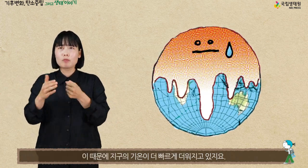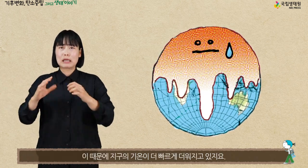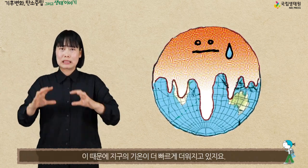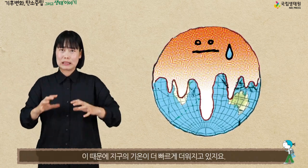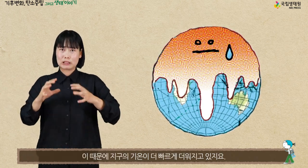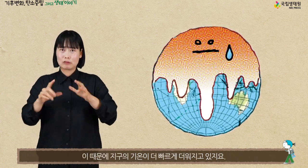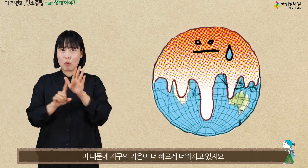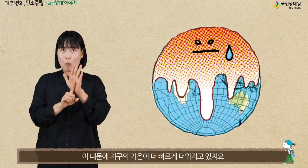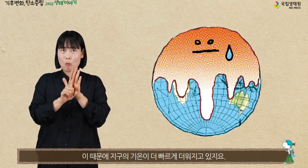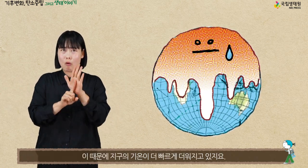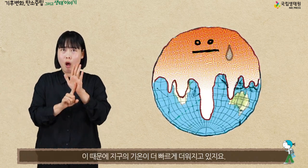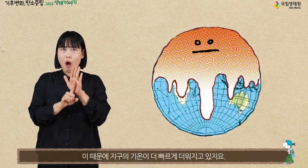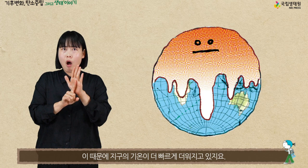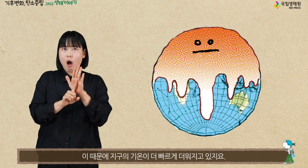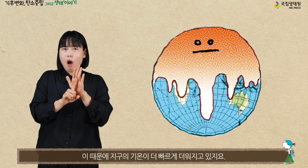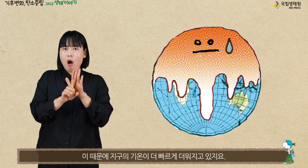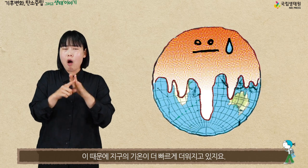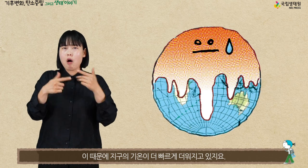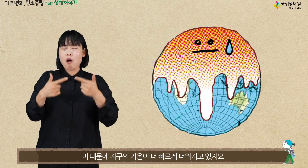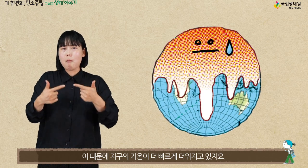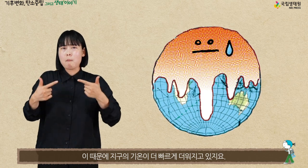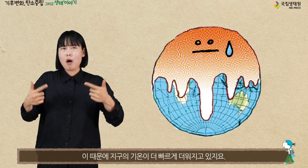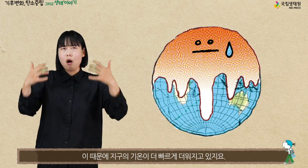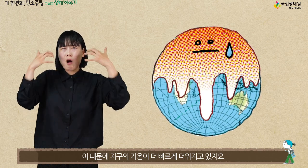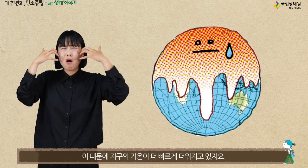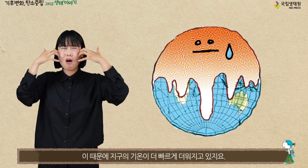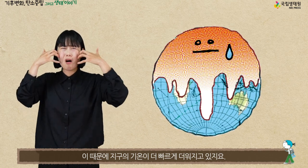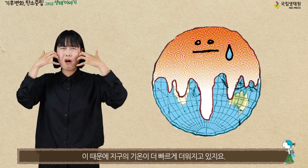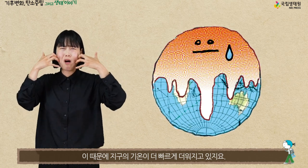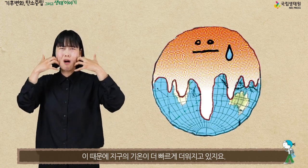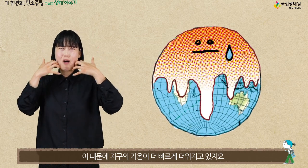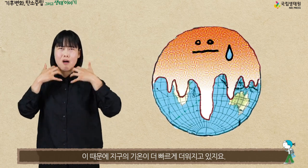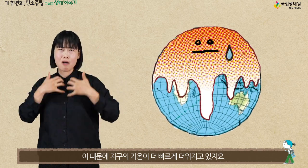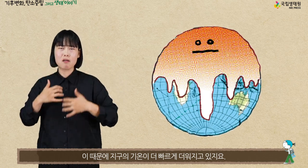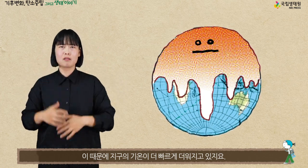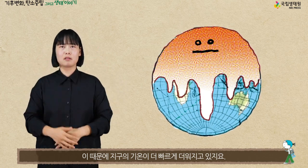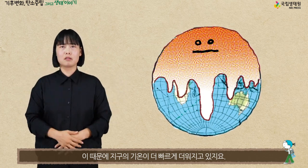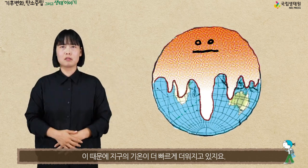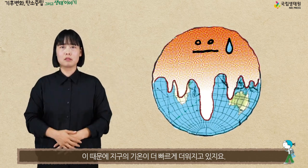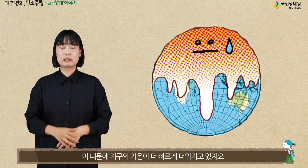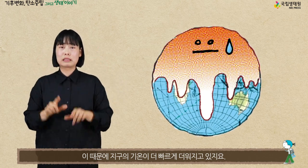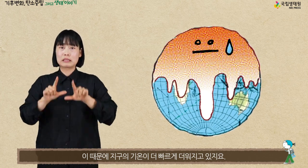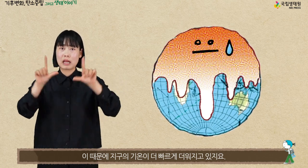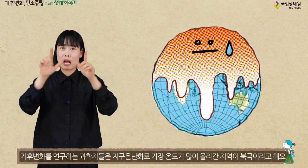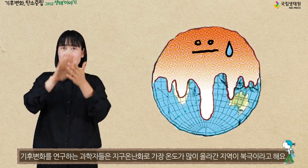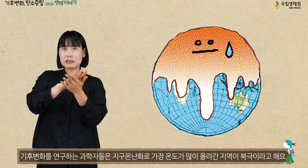이 때문에 지구의 기온이 더 빠르게 더워지고 있지요.